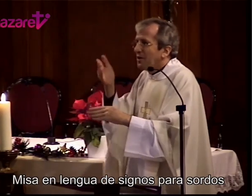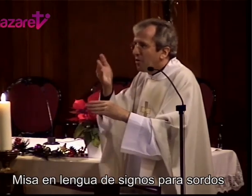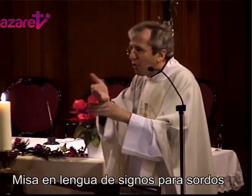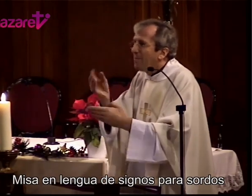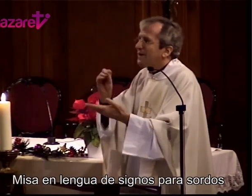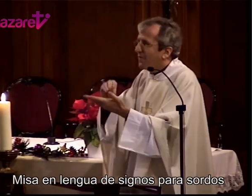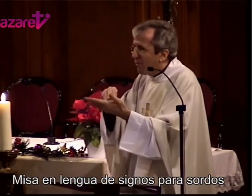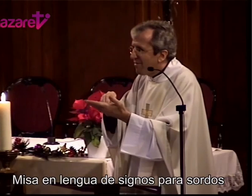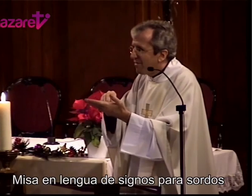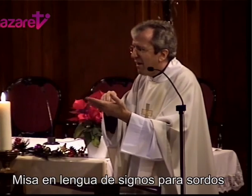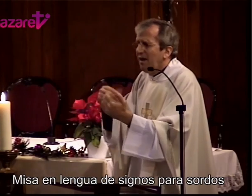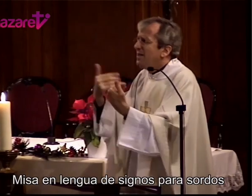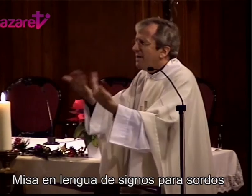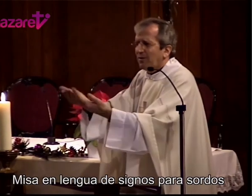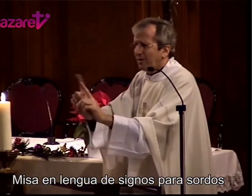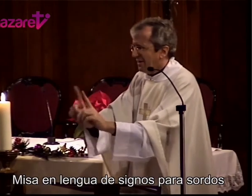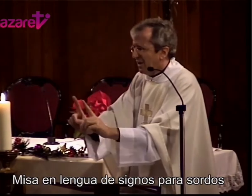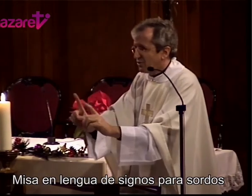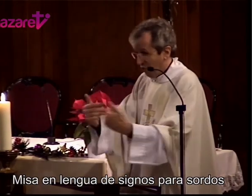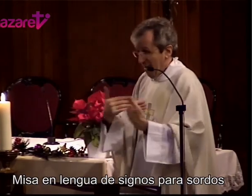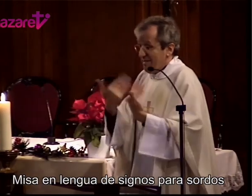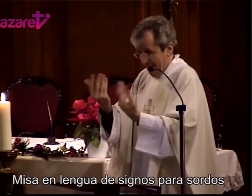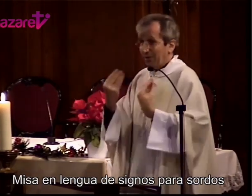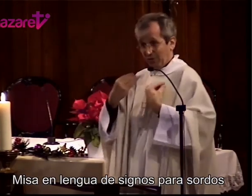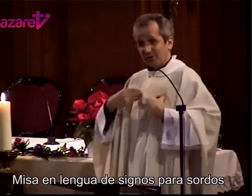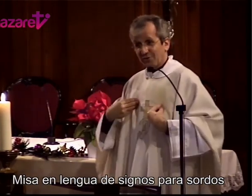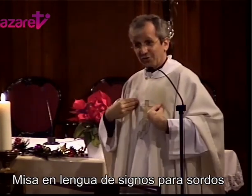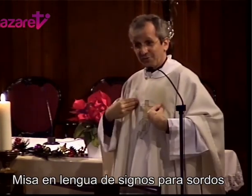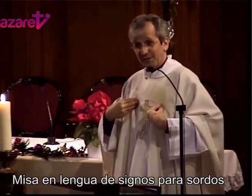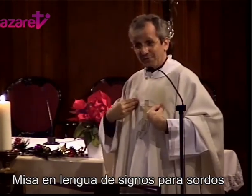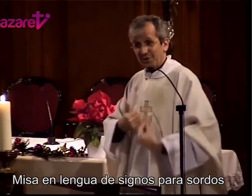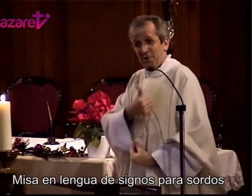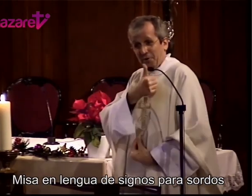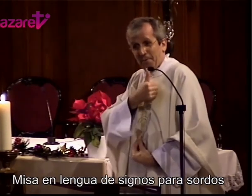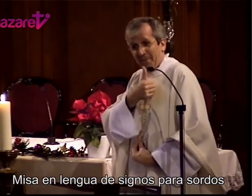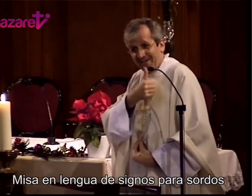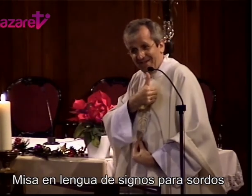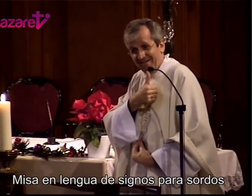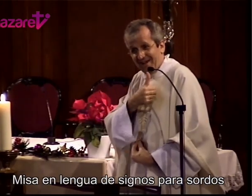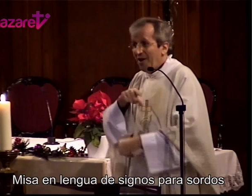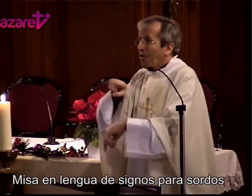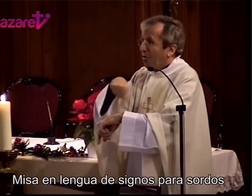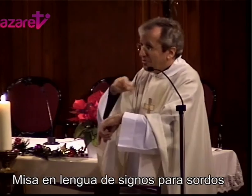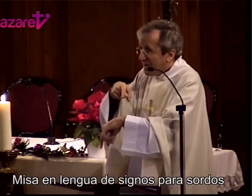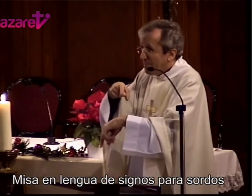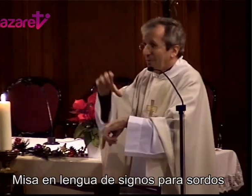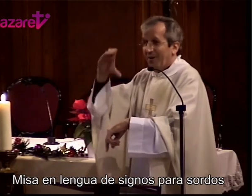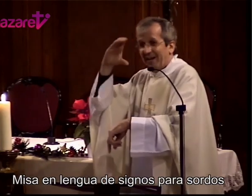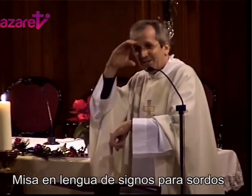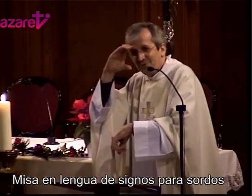con más frecuencia, llevándoles regalos, no, llevándonos a nosotros mismos, con paciencia, con tiempo,